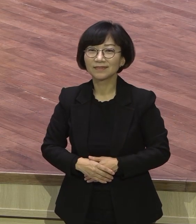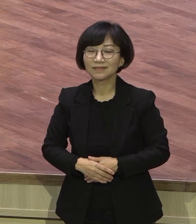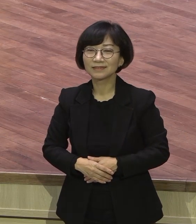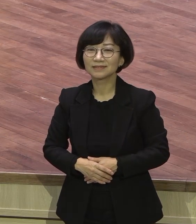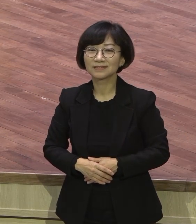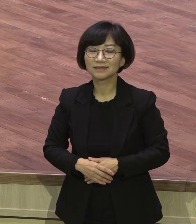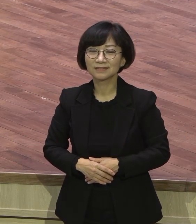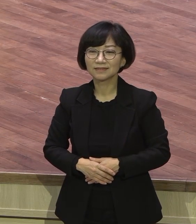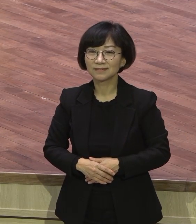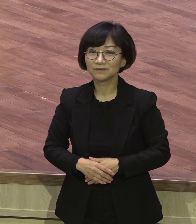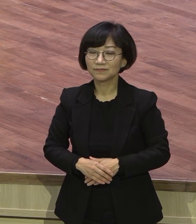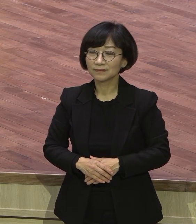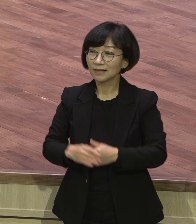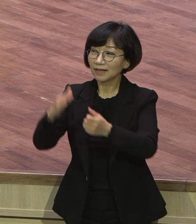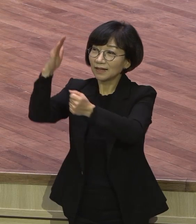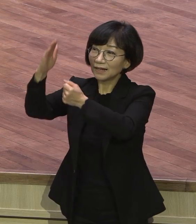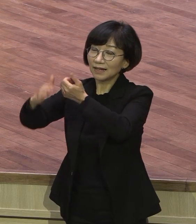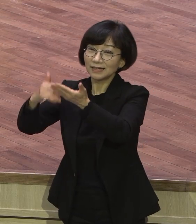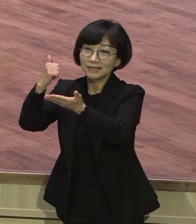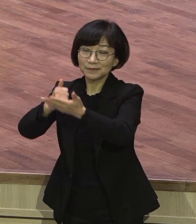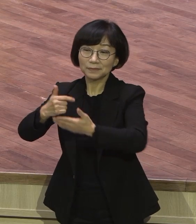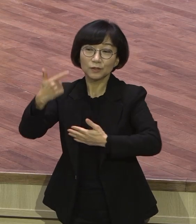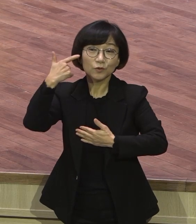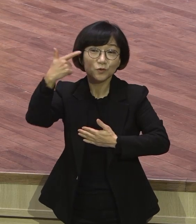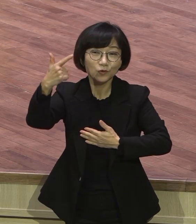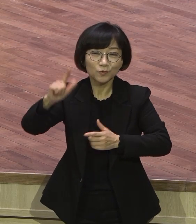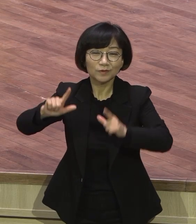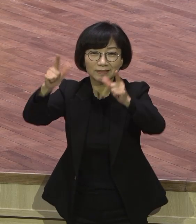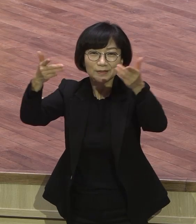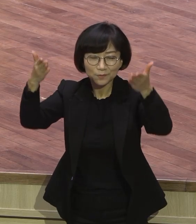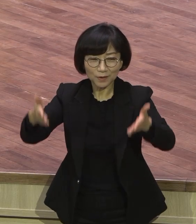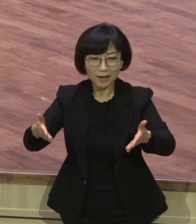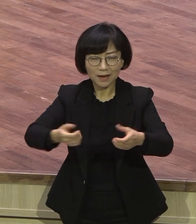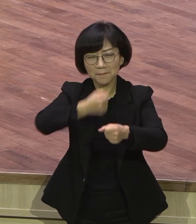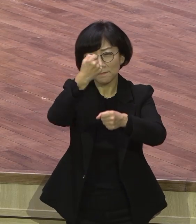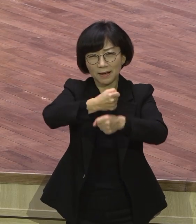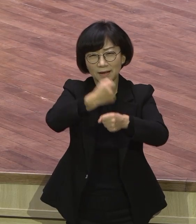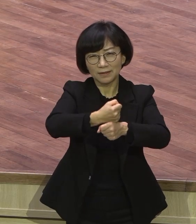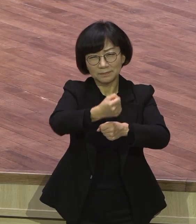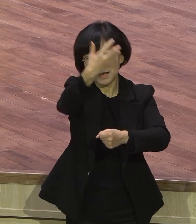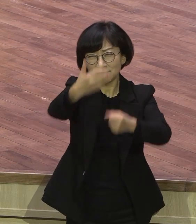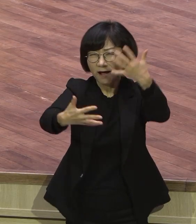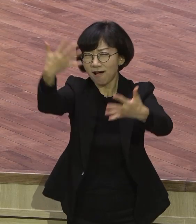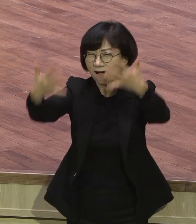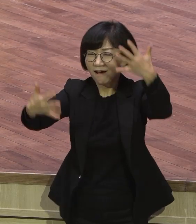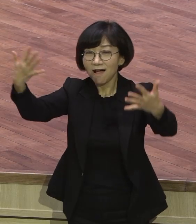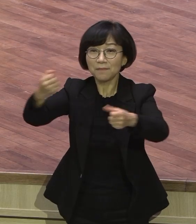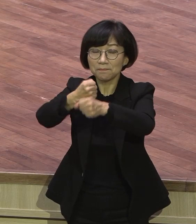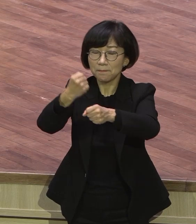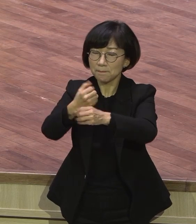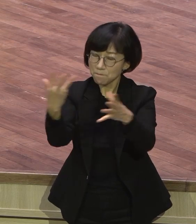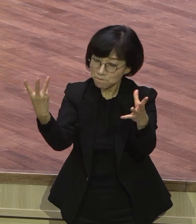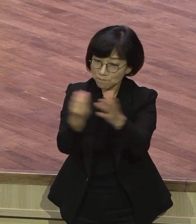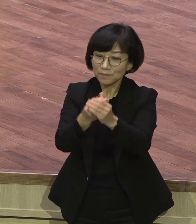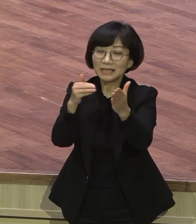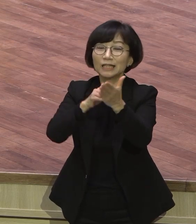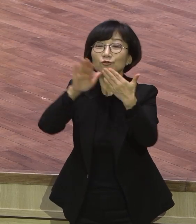하나님께서 여섯 동안 창조사역을 하신 후 마지막 날에 안식하셨다는 것에서 출발된 안식일은